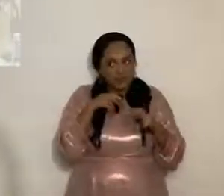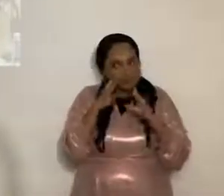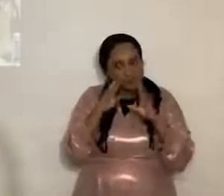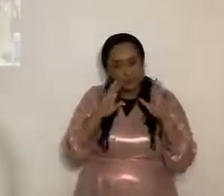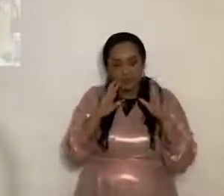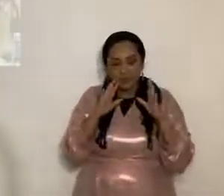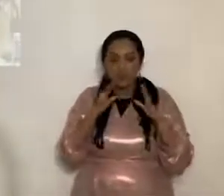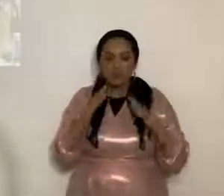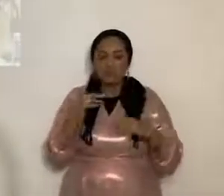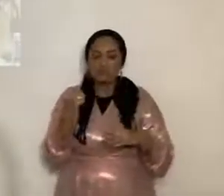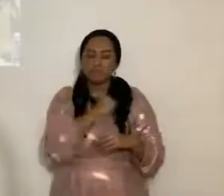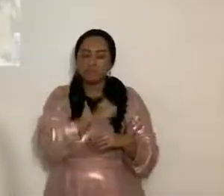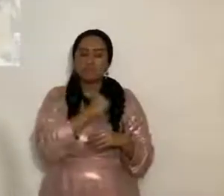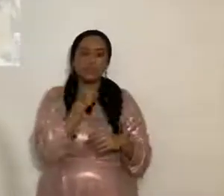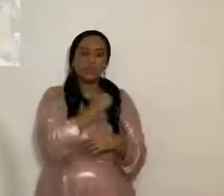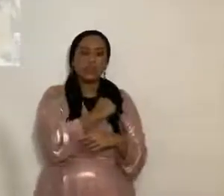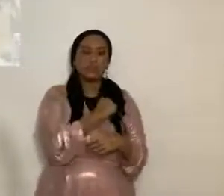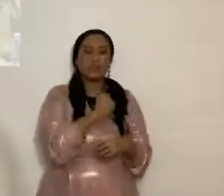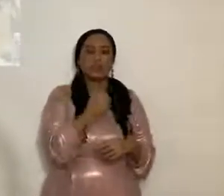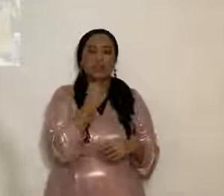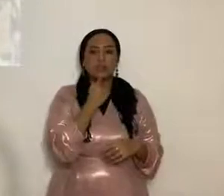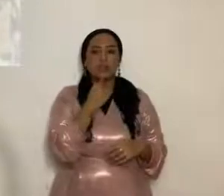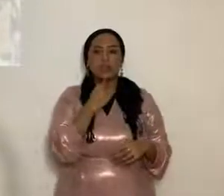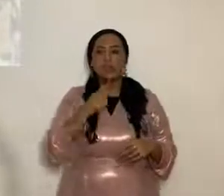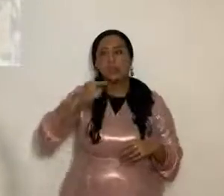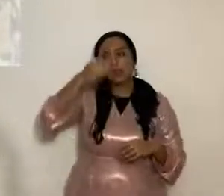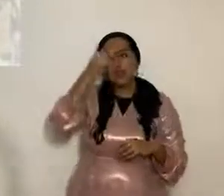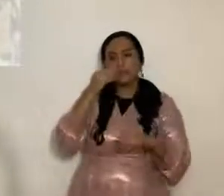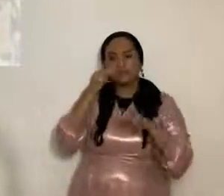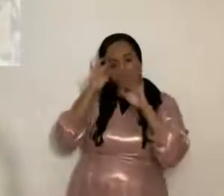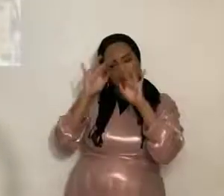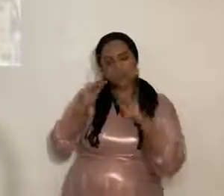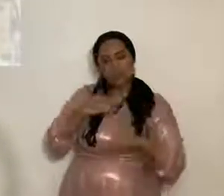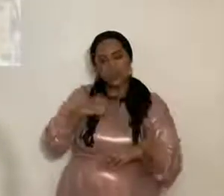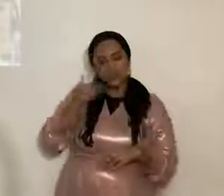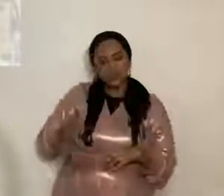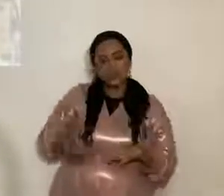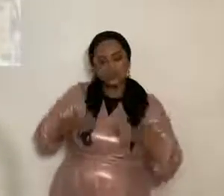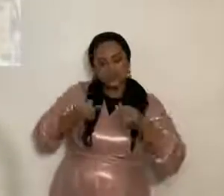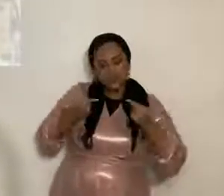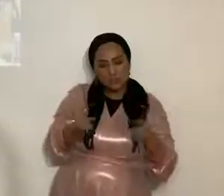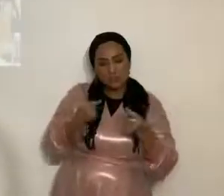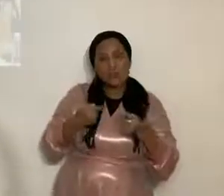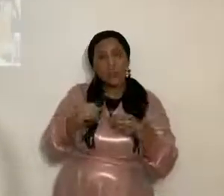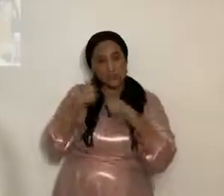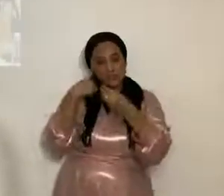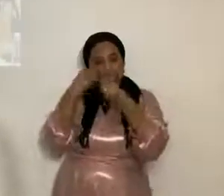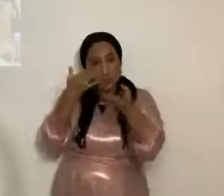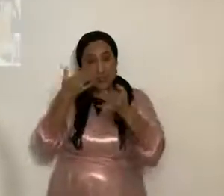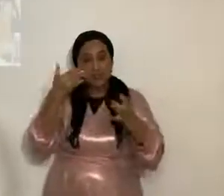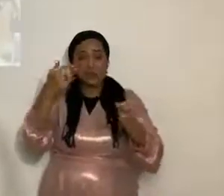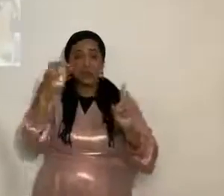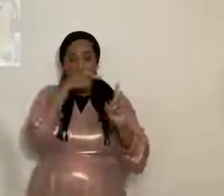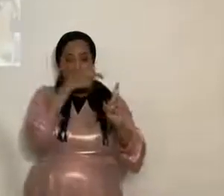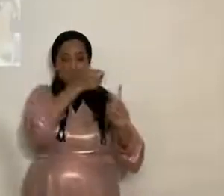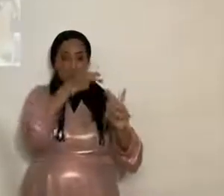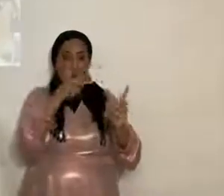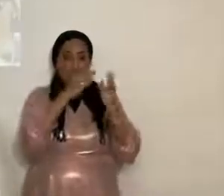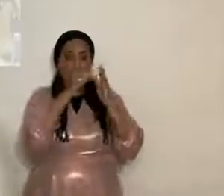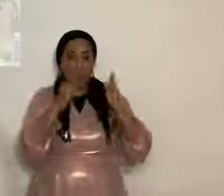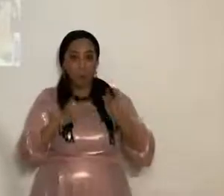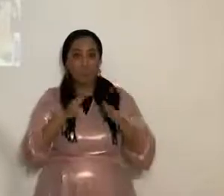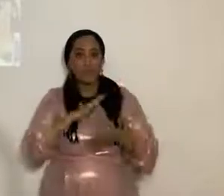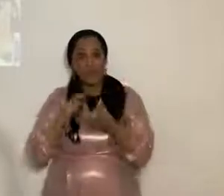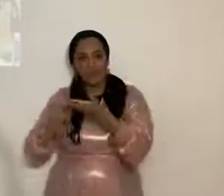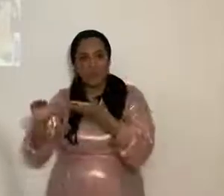al cielo, sino que se golpeaba el pecho diciendo: Elohim, sé propicio a mí, pecador. Os digo que éste descendió a su casa justificado